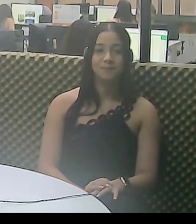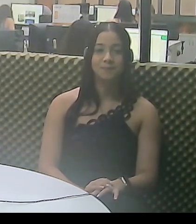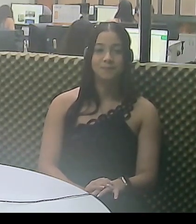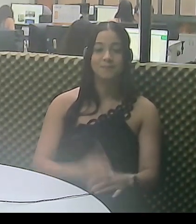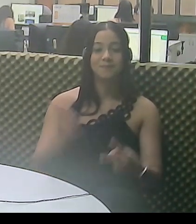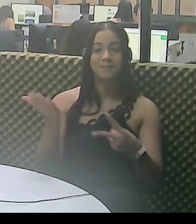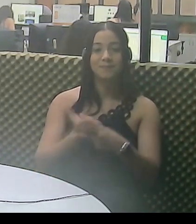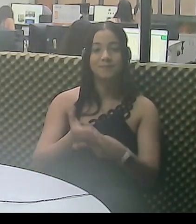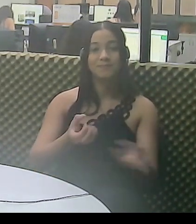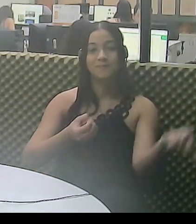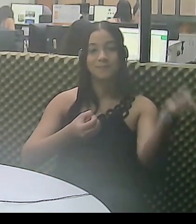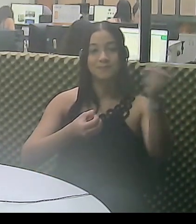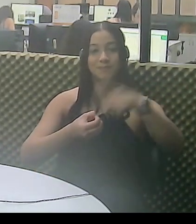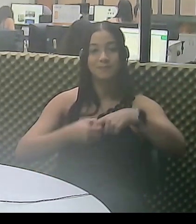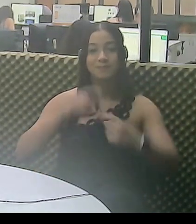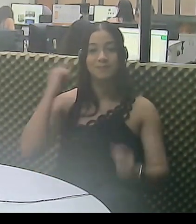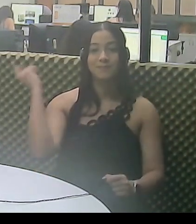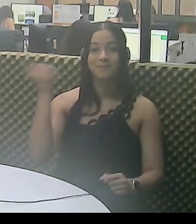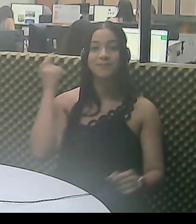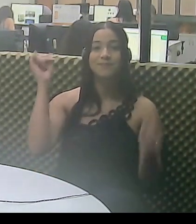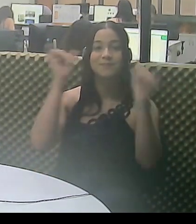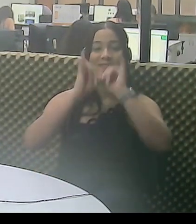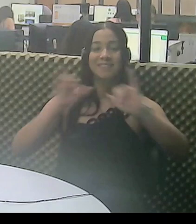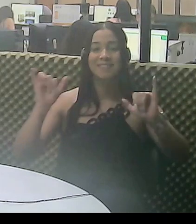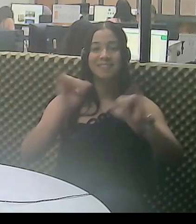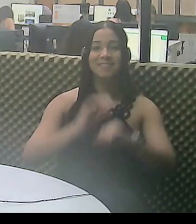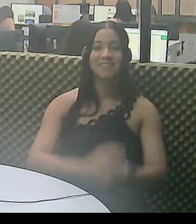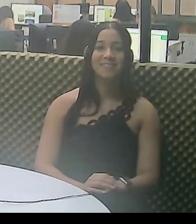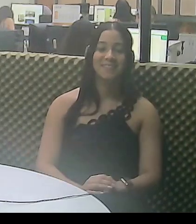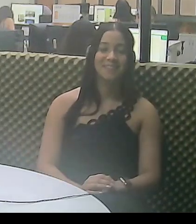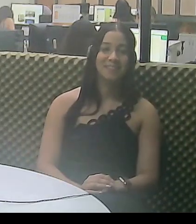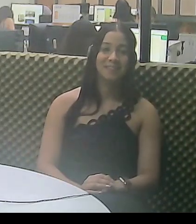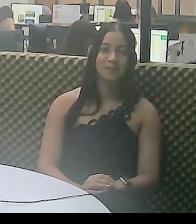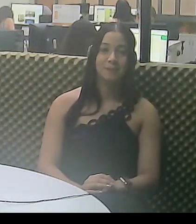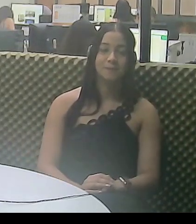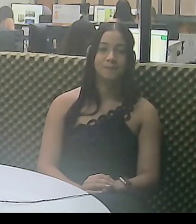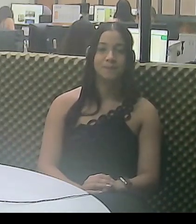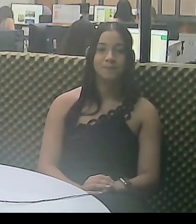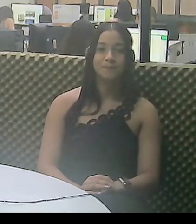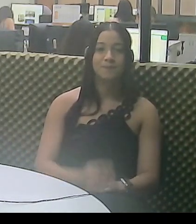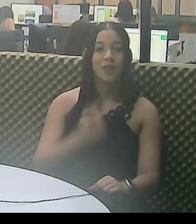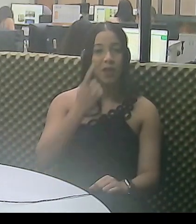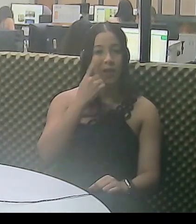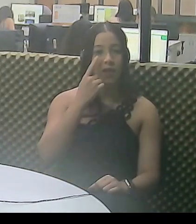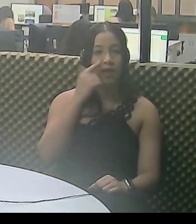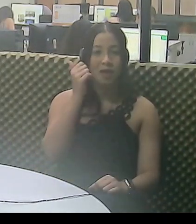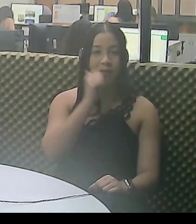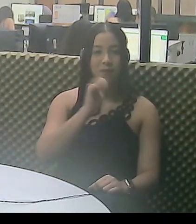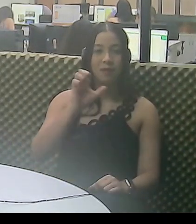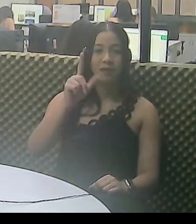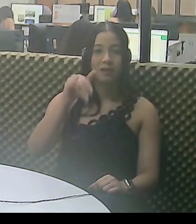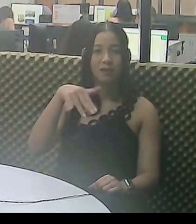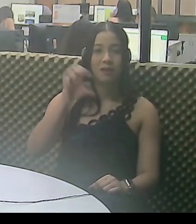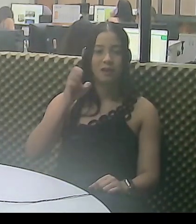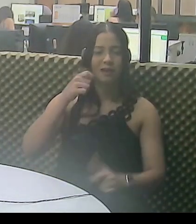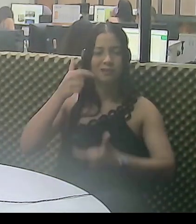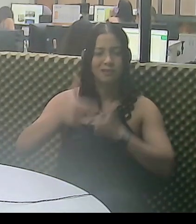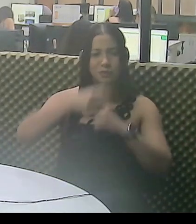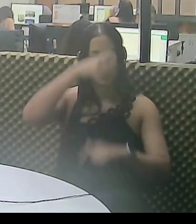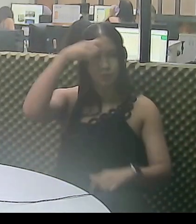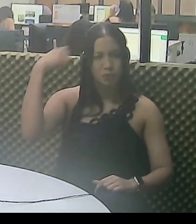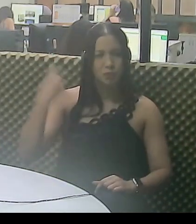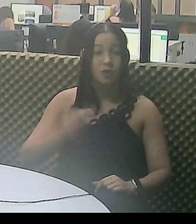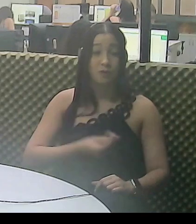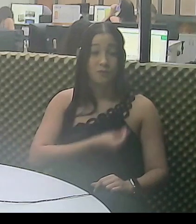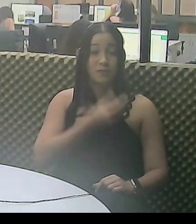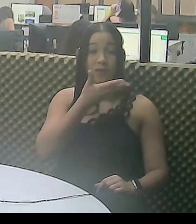Agora vamos para um rápido intervalo, já já voltamos com o Giro de Notícias. Esse é um diamante e essa é a Dona Elaine. Ela rala todo dia para dar uma